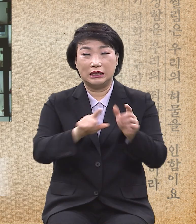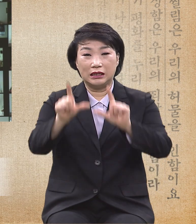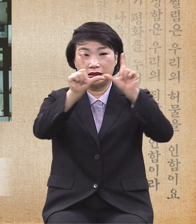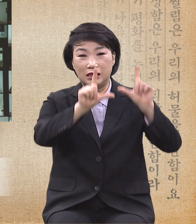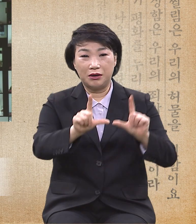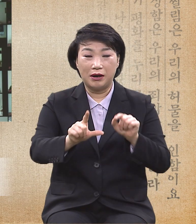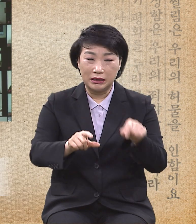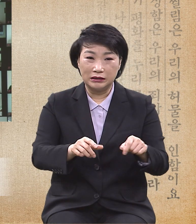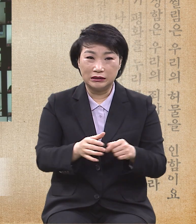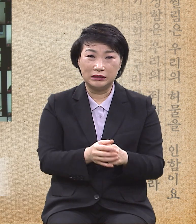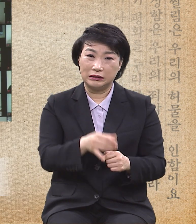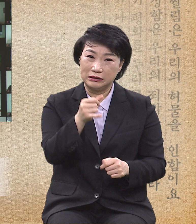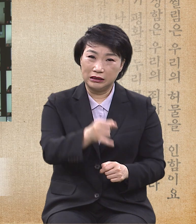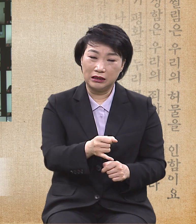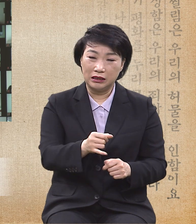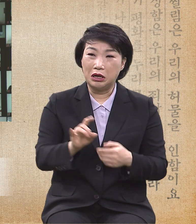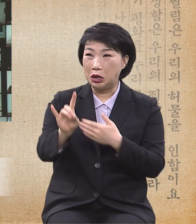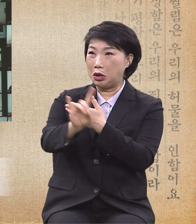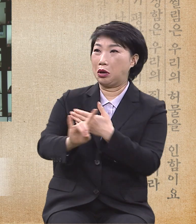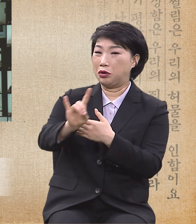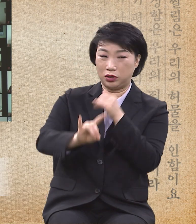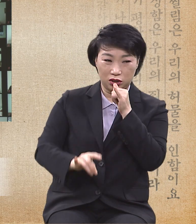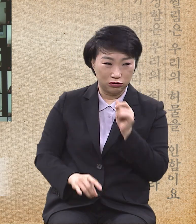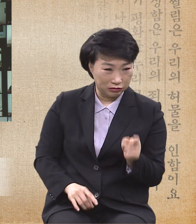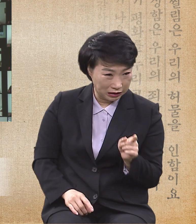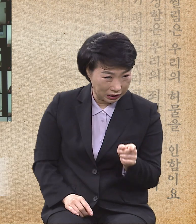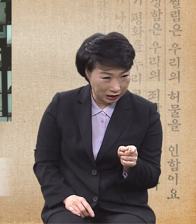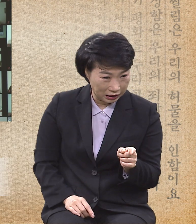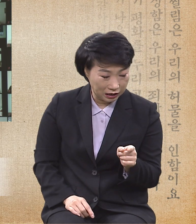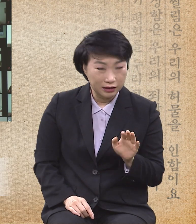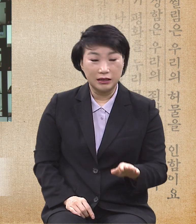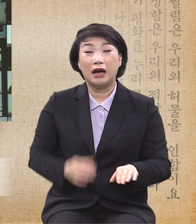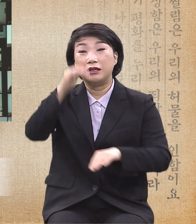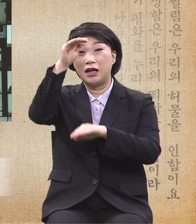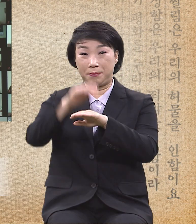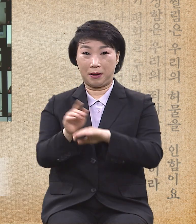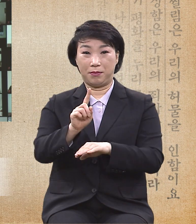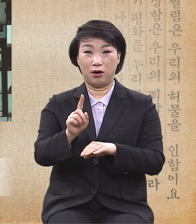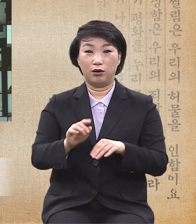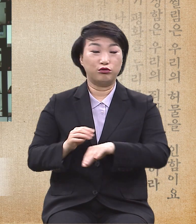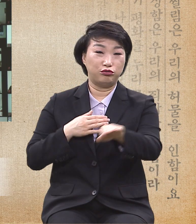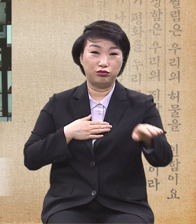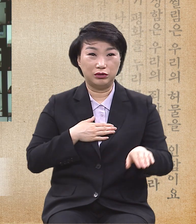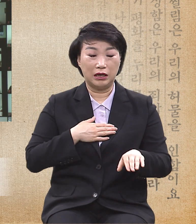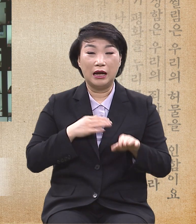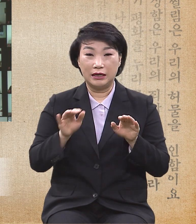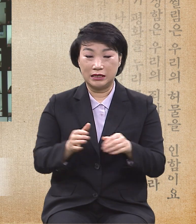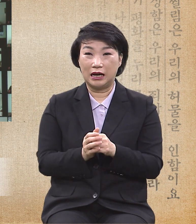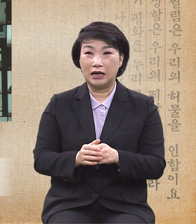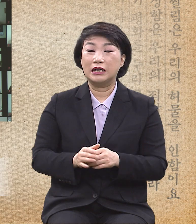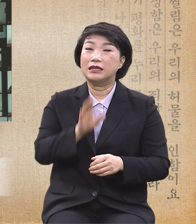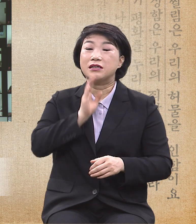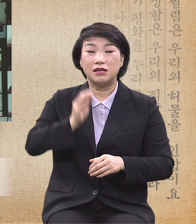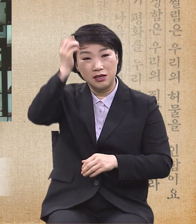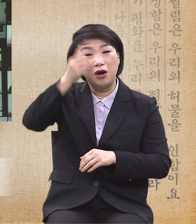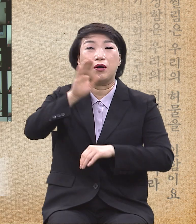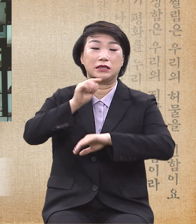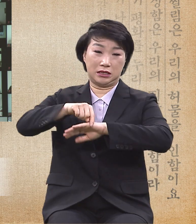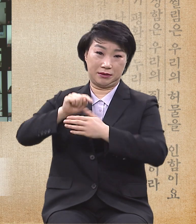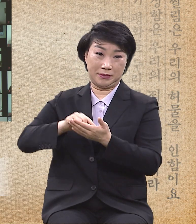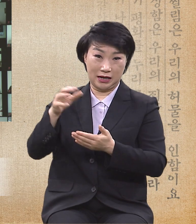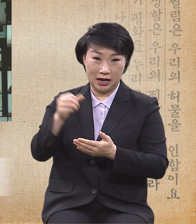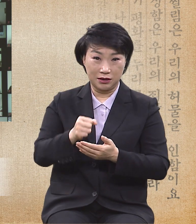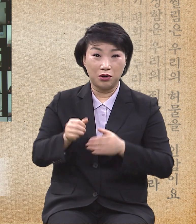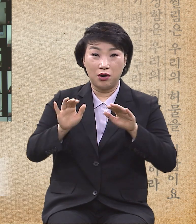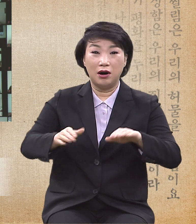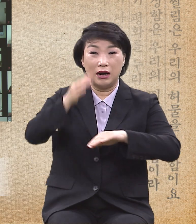신앙생활을 의식으로 외식하려는 자야. 예배는 의식이 돼 신령과 진정이요.